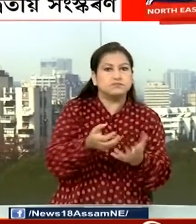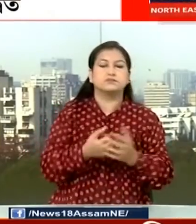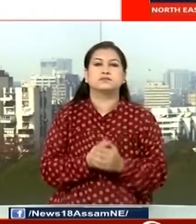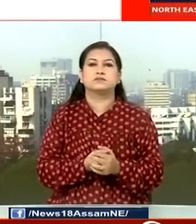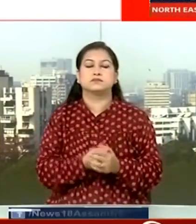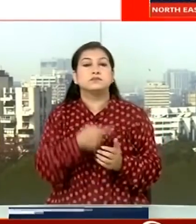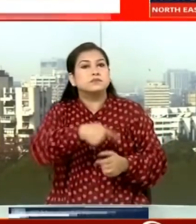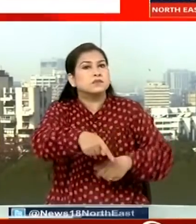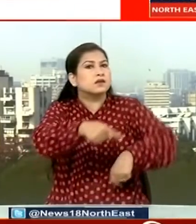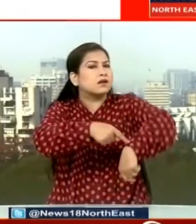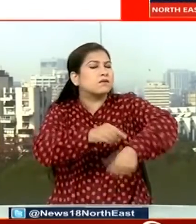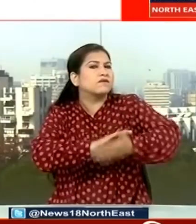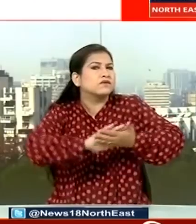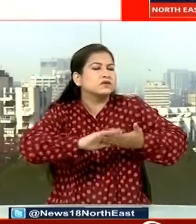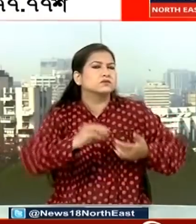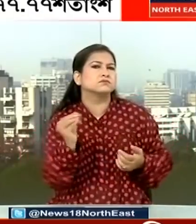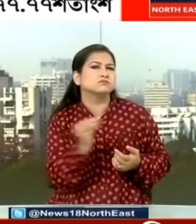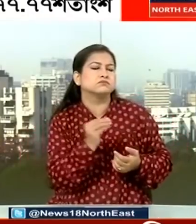और 1 बजे तक चलेगा।